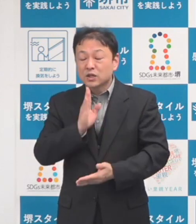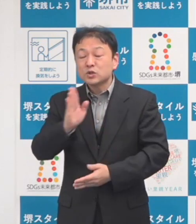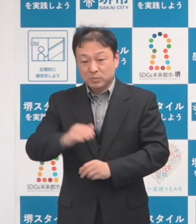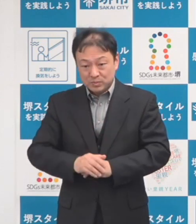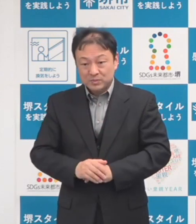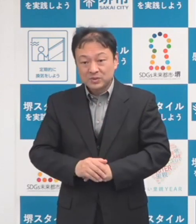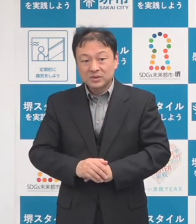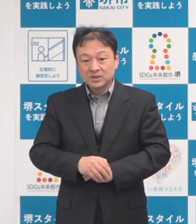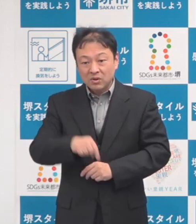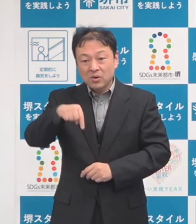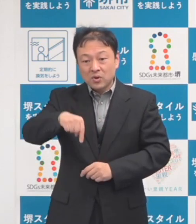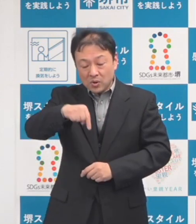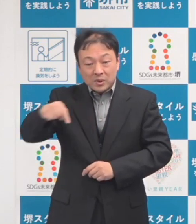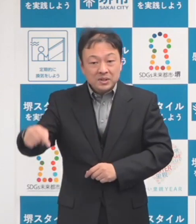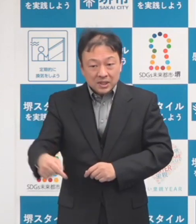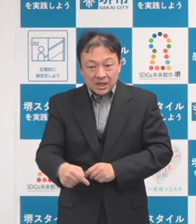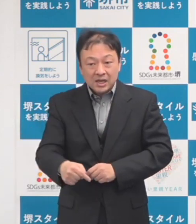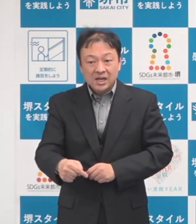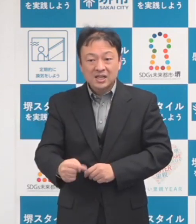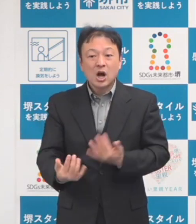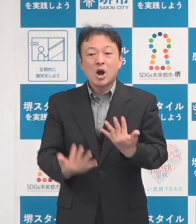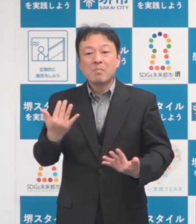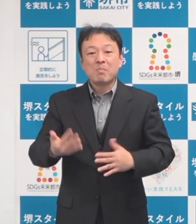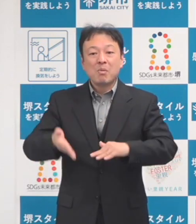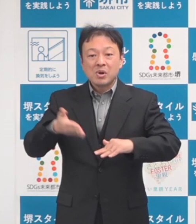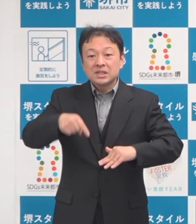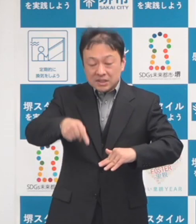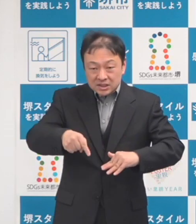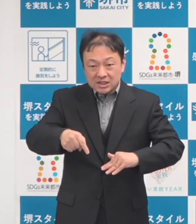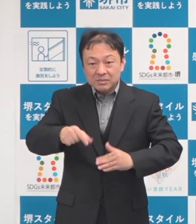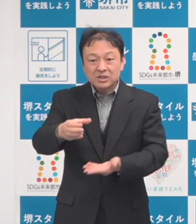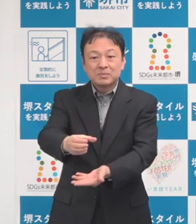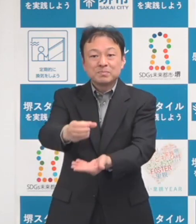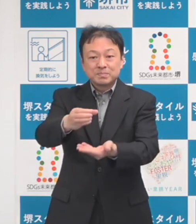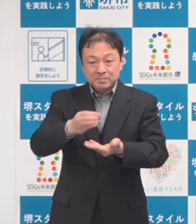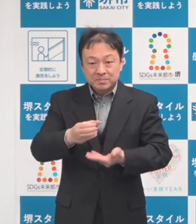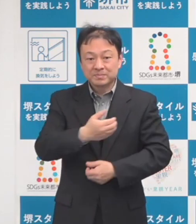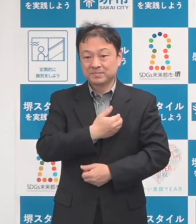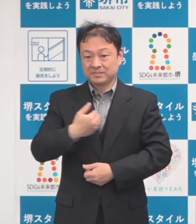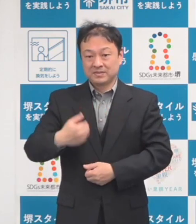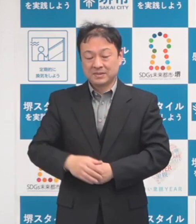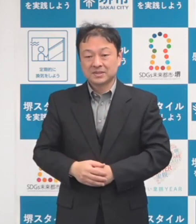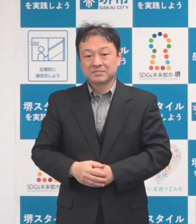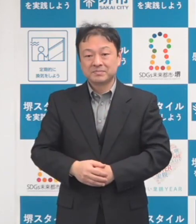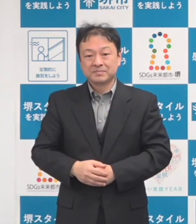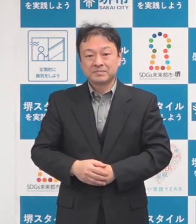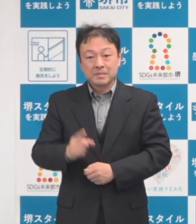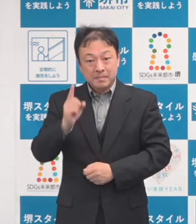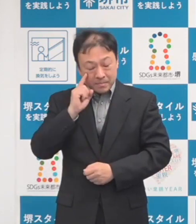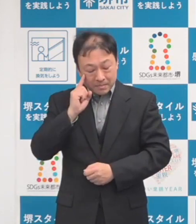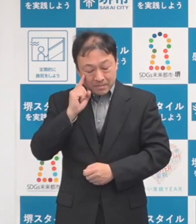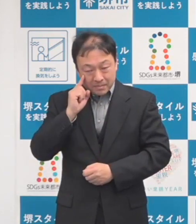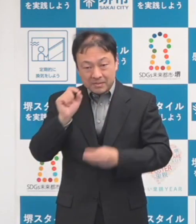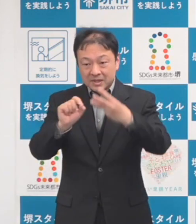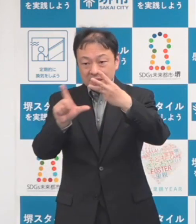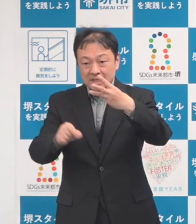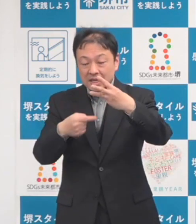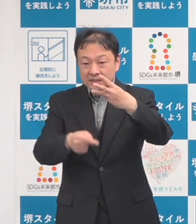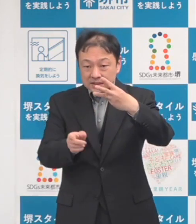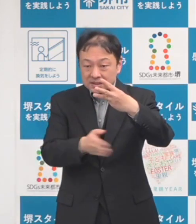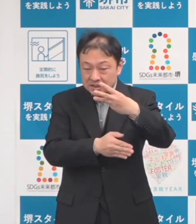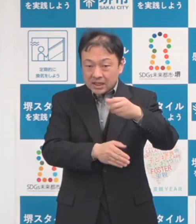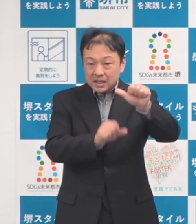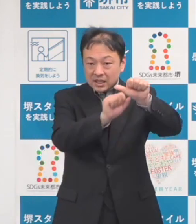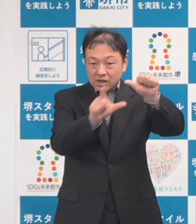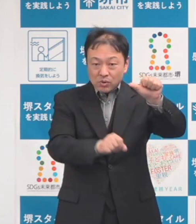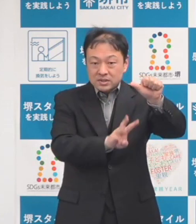1階にございます森のキッチンで受け取ることができます。実証期間は3月1日から5月31日